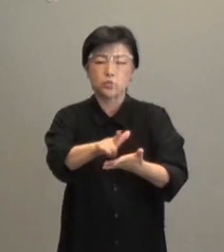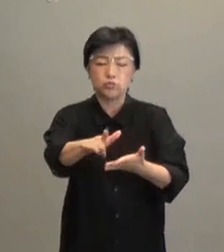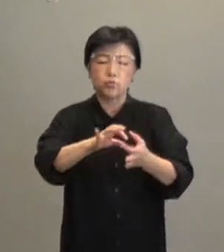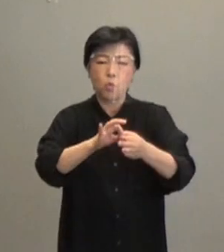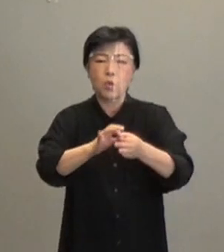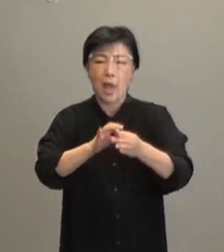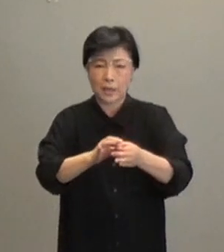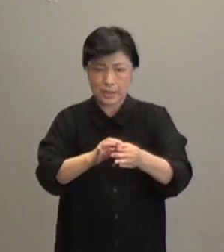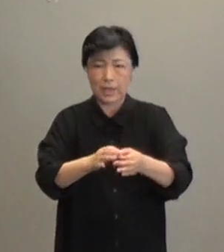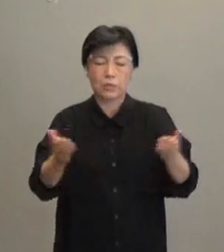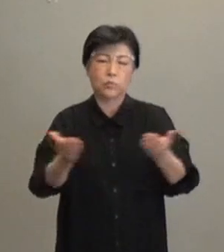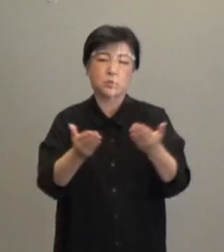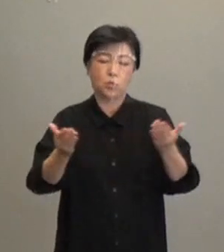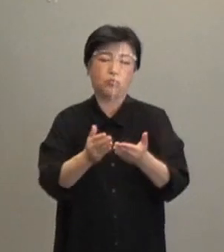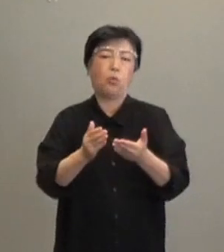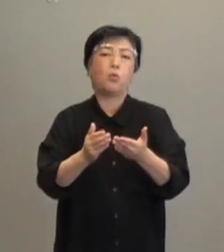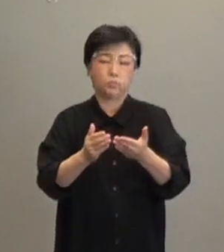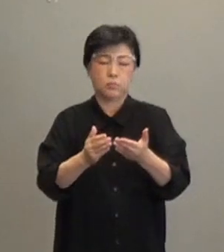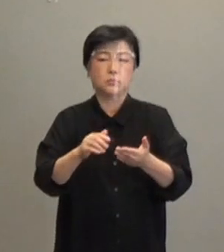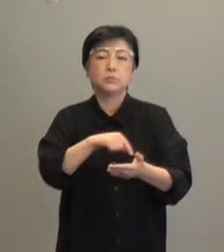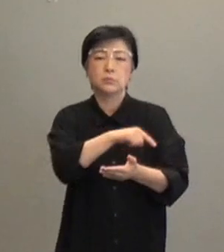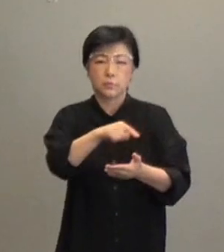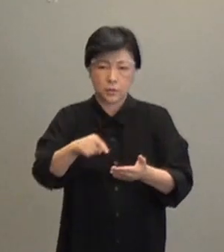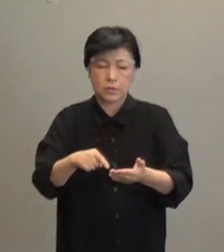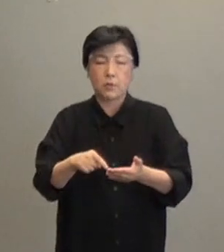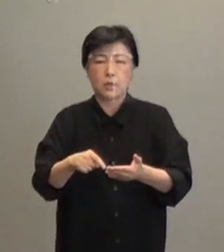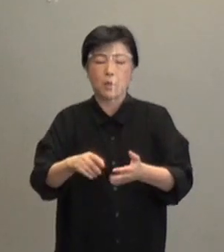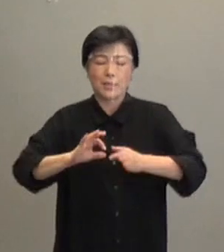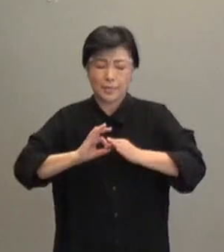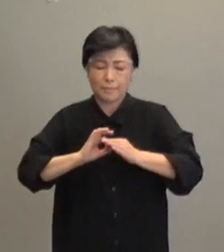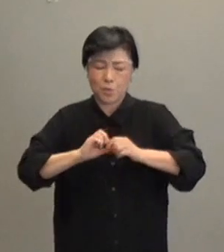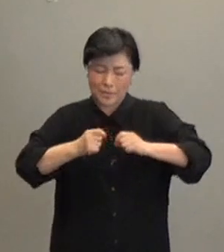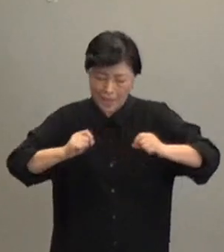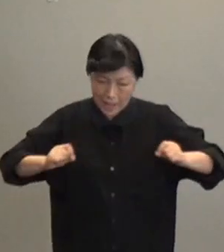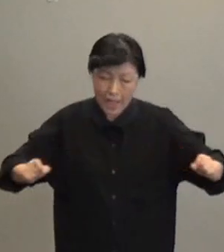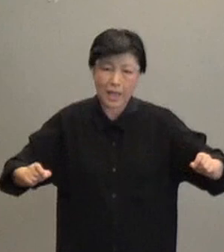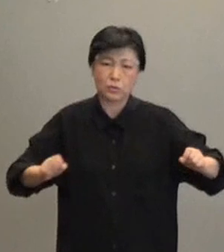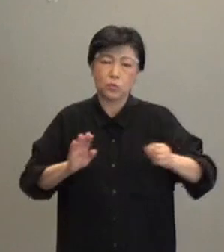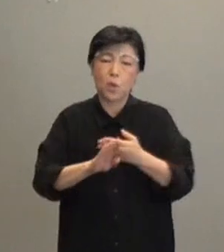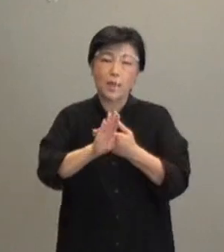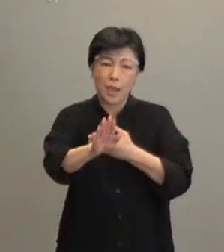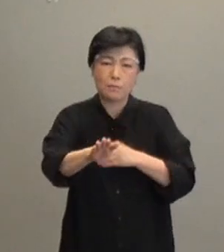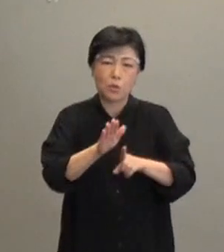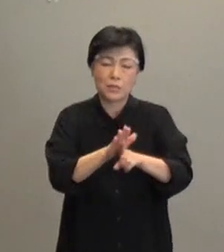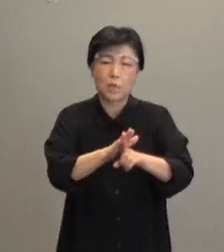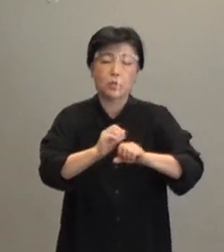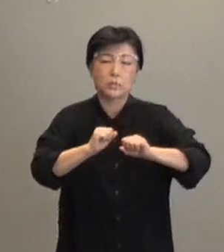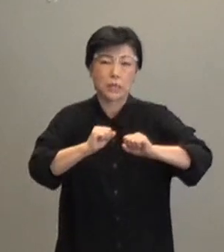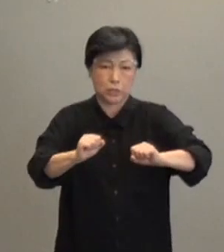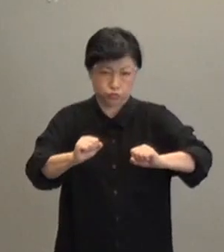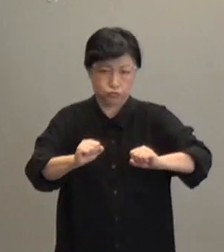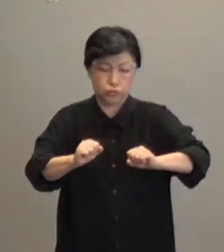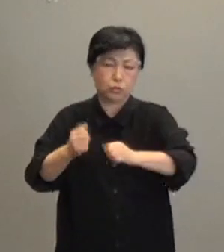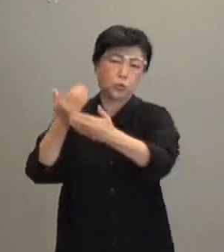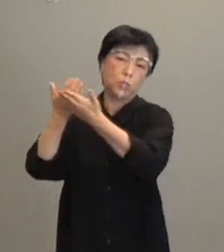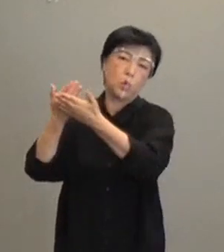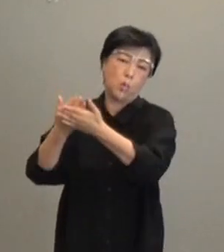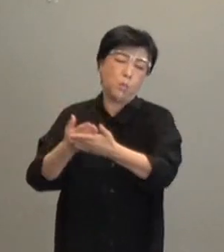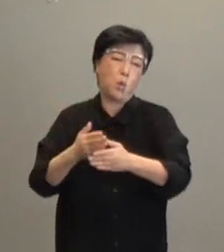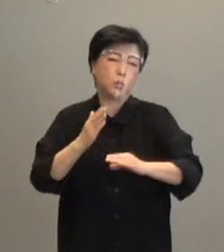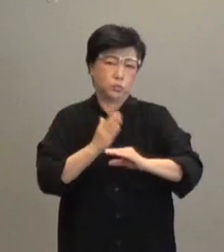関してはですね、手厚くそして長く行っていただきたい、まあ、そういうことを我々としては要望しております